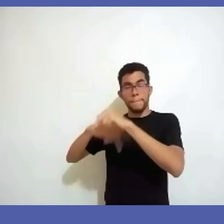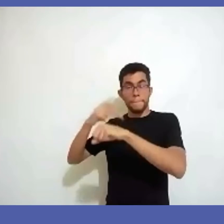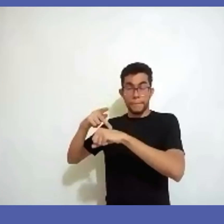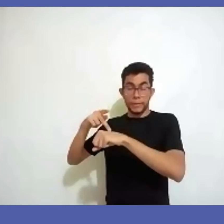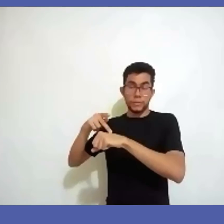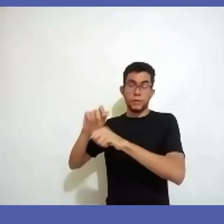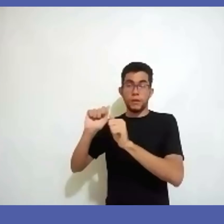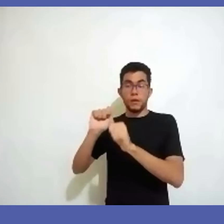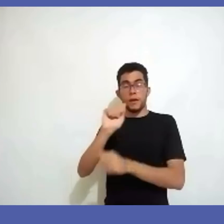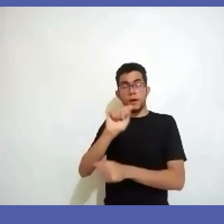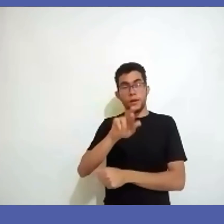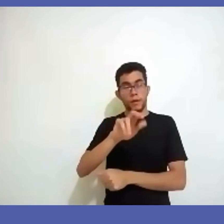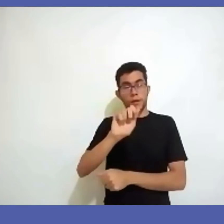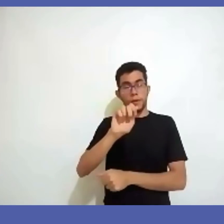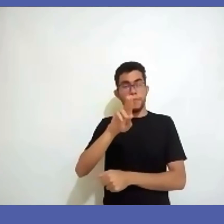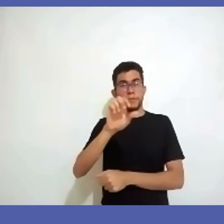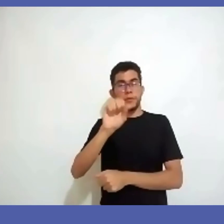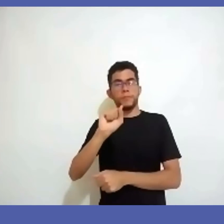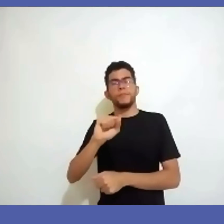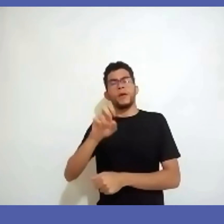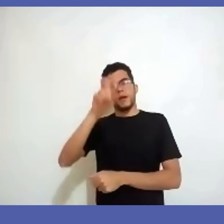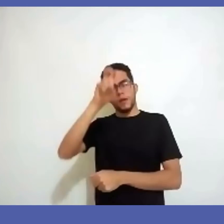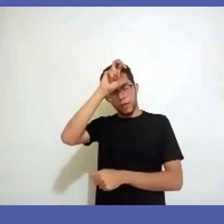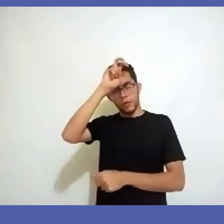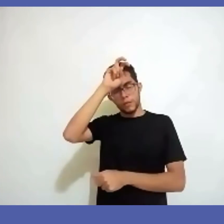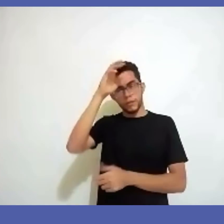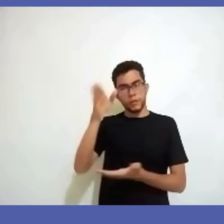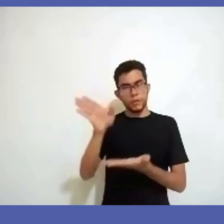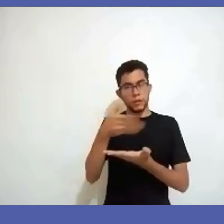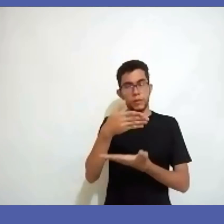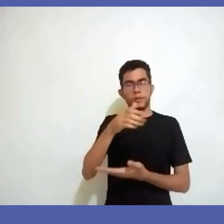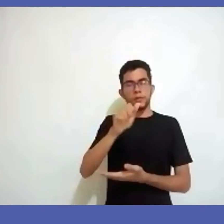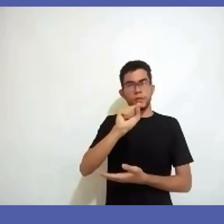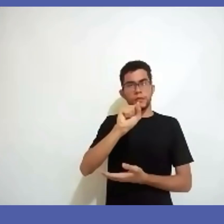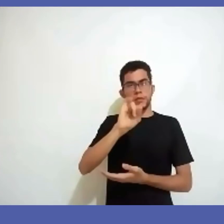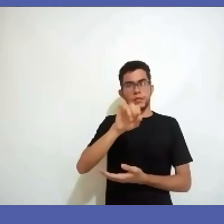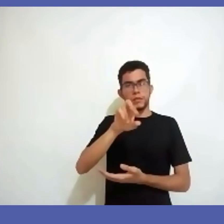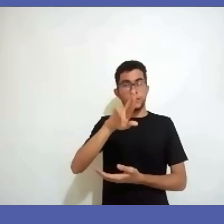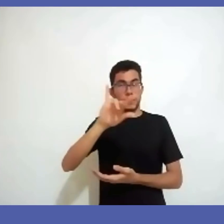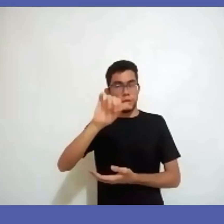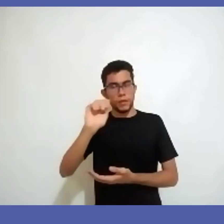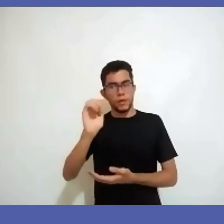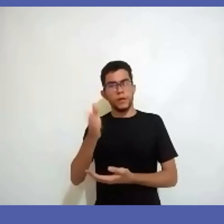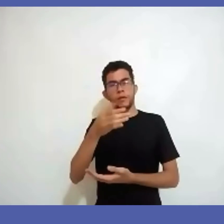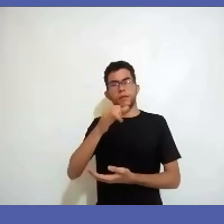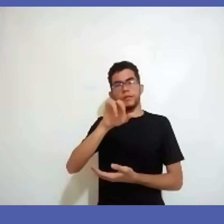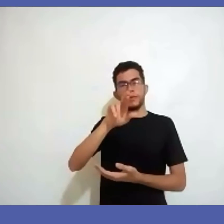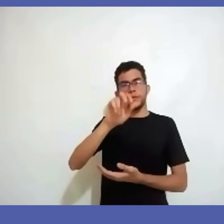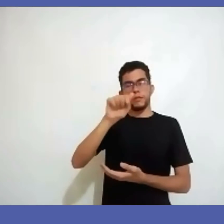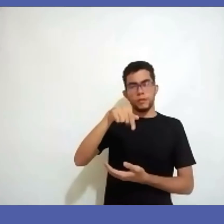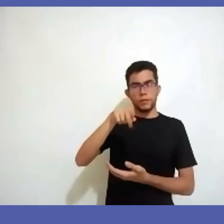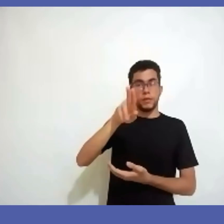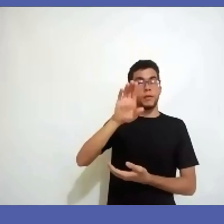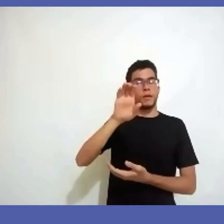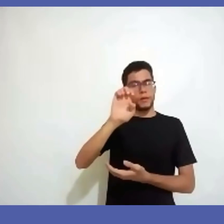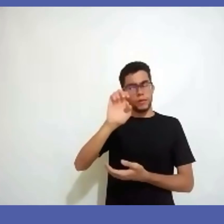a Síria, Iraque e também Líbano, né, atacaram esse país recém-formado.